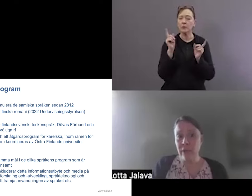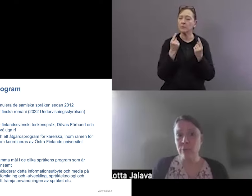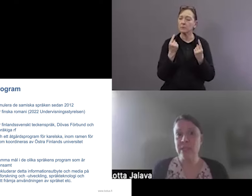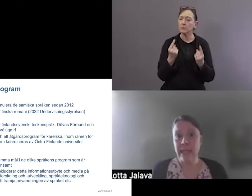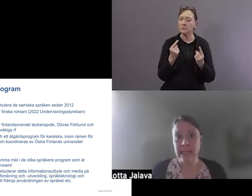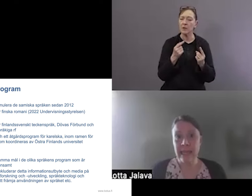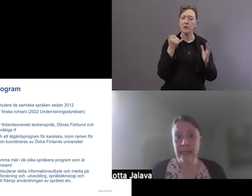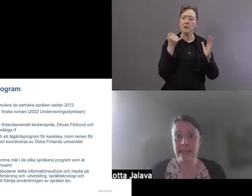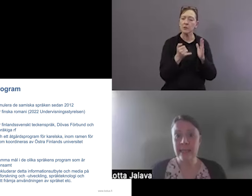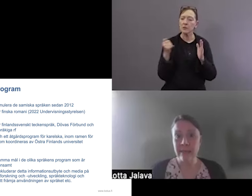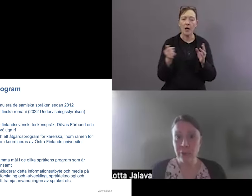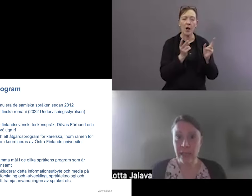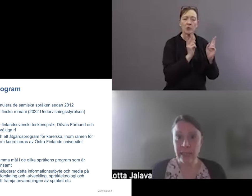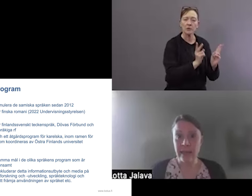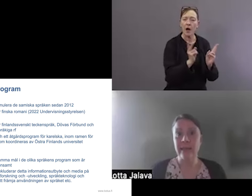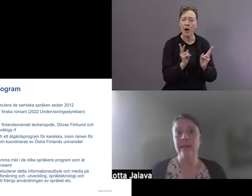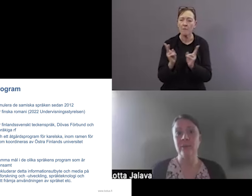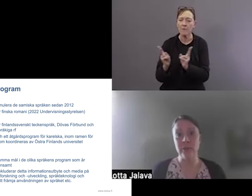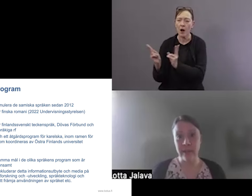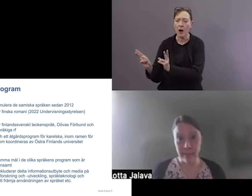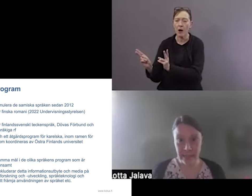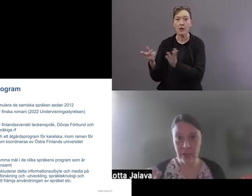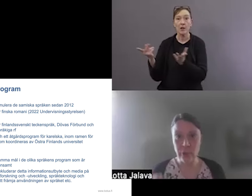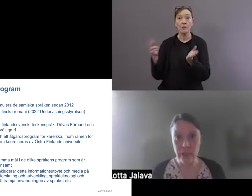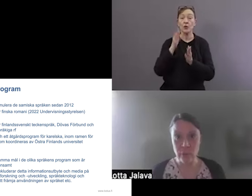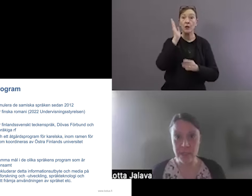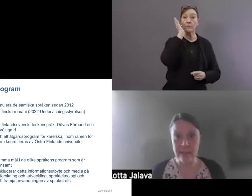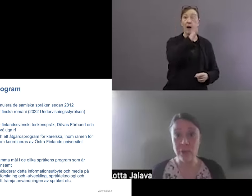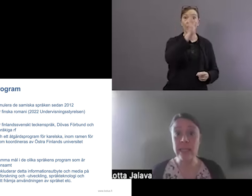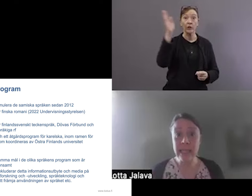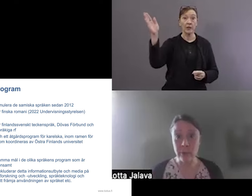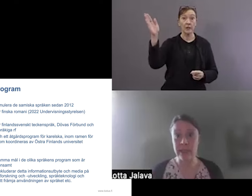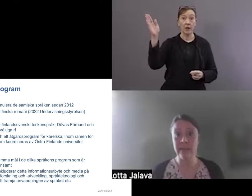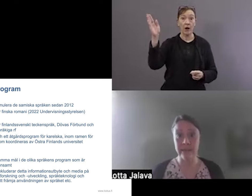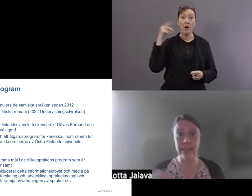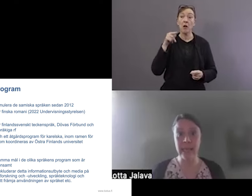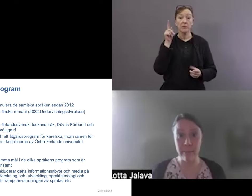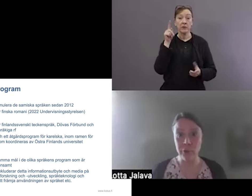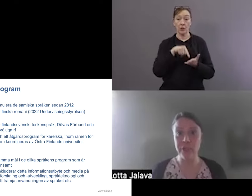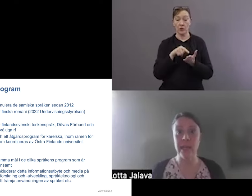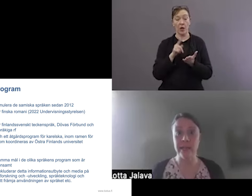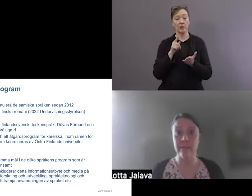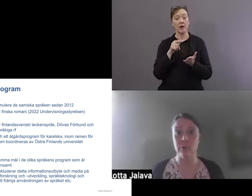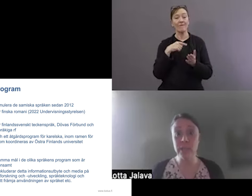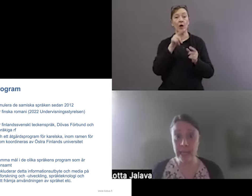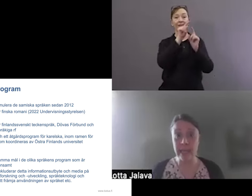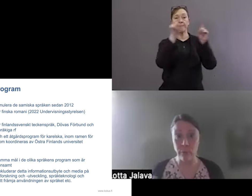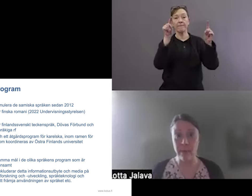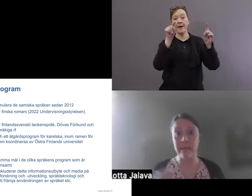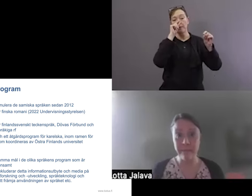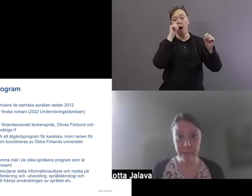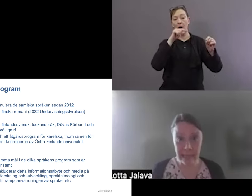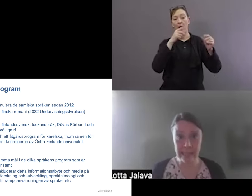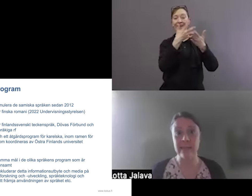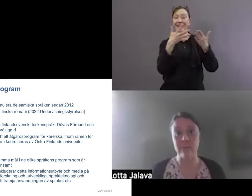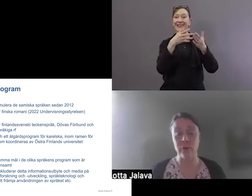Ja paljon myös sellaisia erilaisia tavoitteita, joita varmasti joiden toteutumista voidaan seurata teemoittain myös